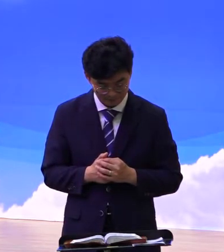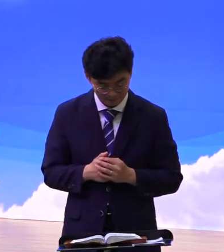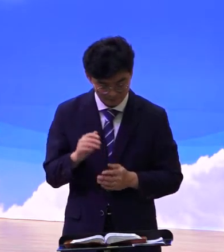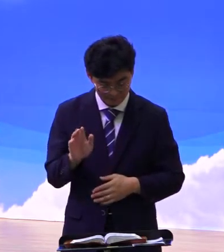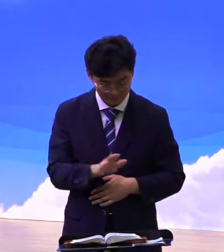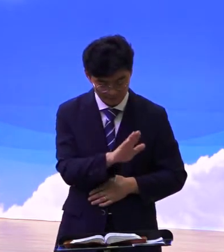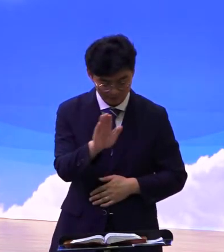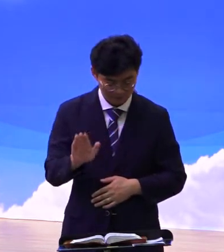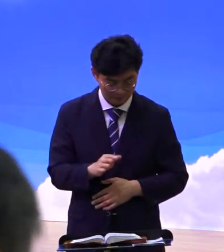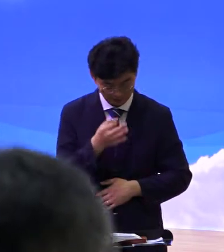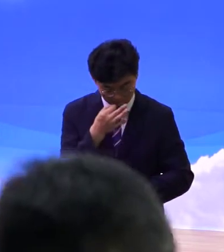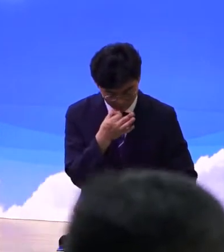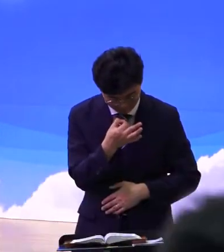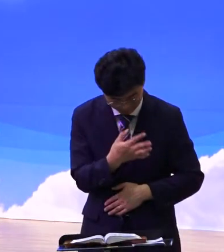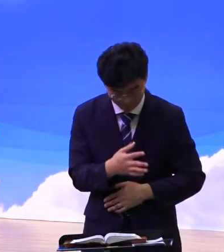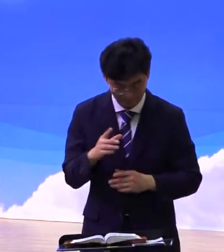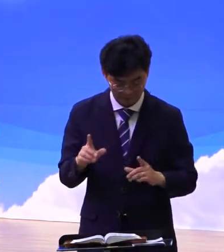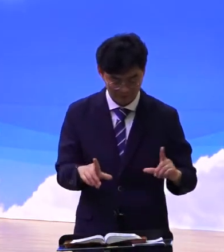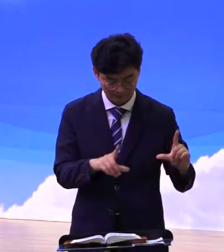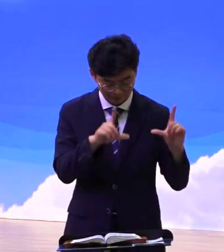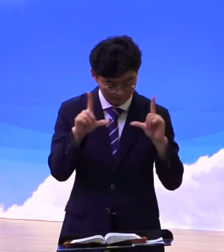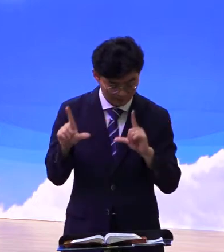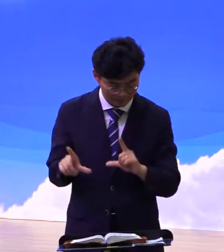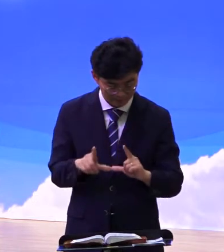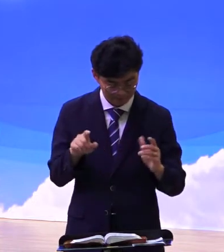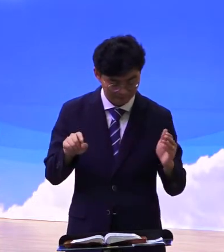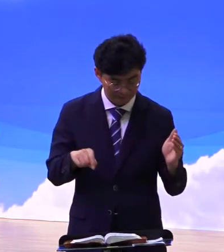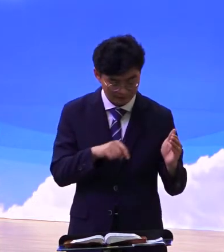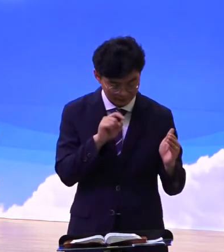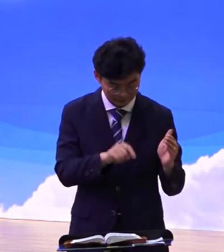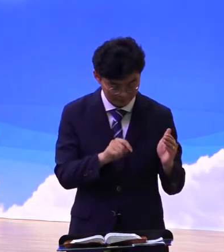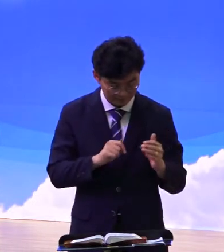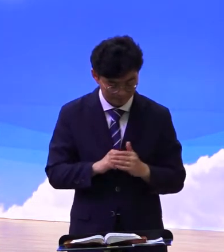우리들의 힘든 그 삶의 현장에서